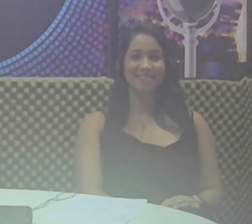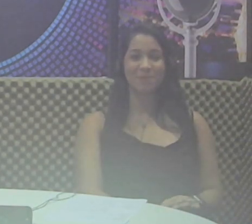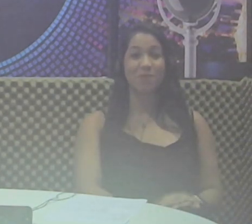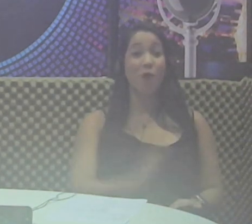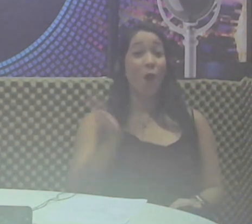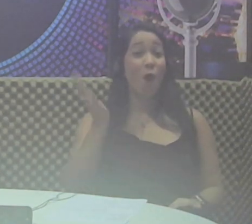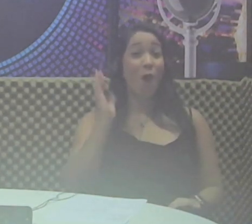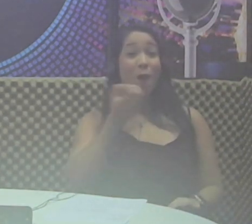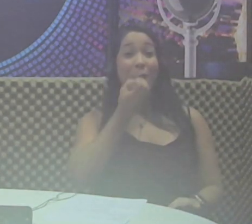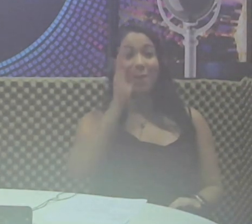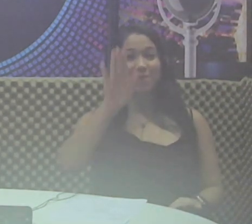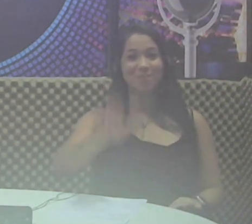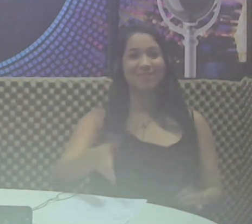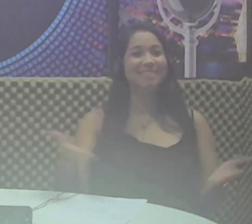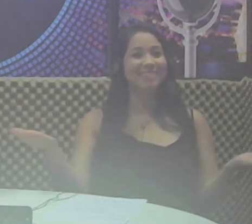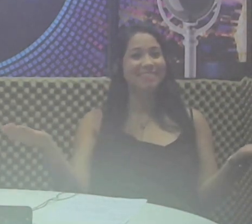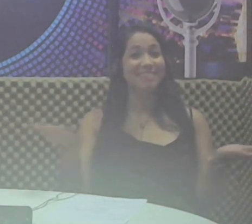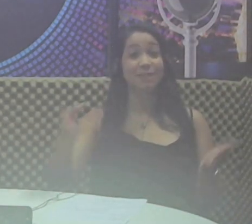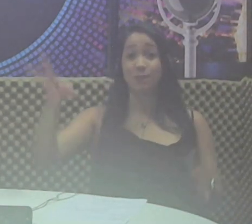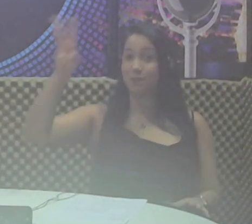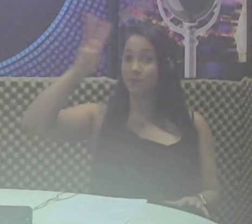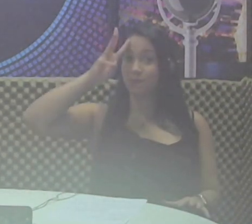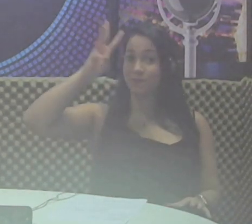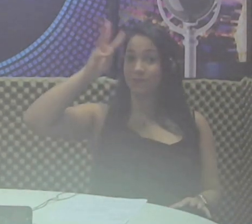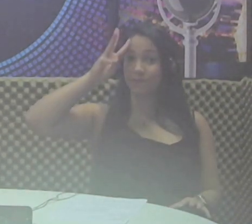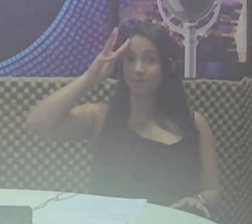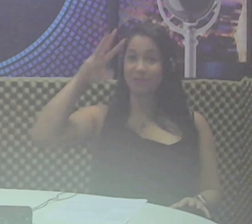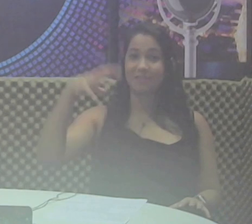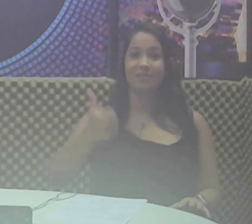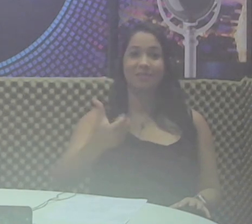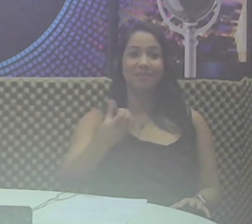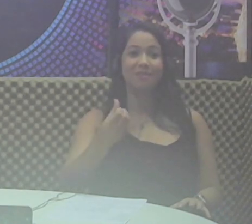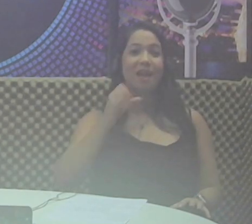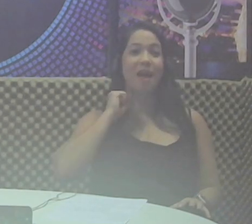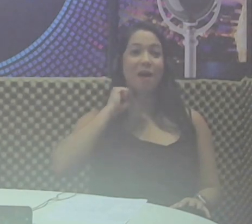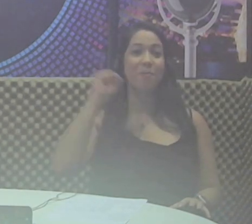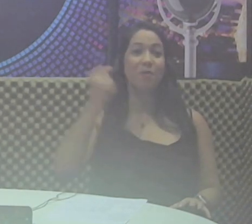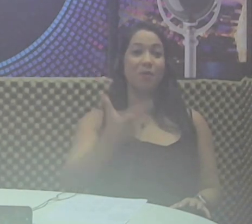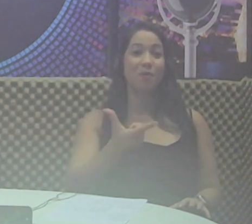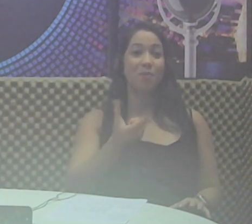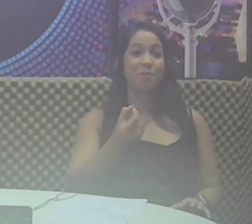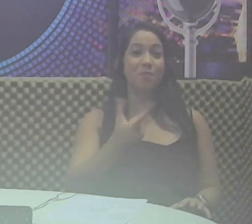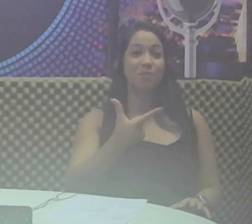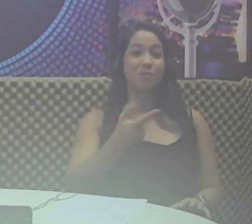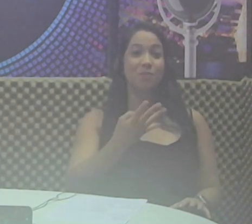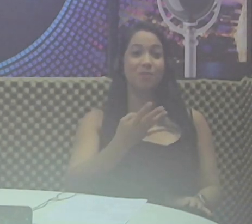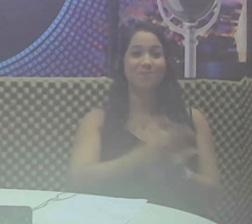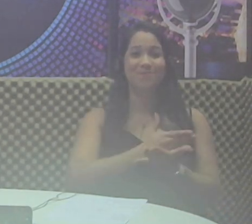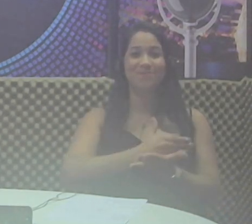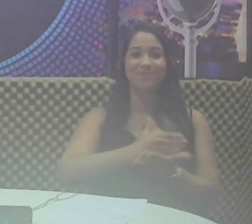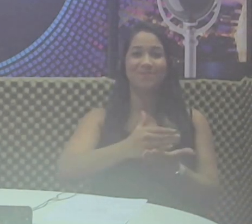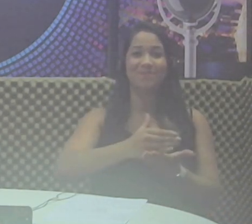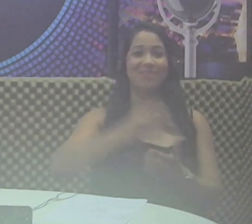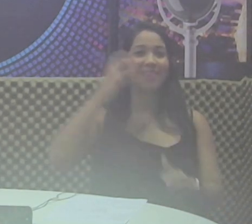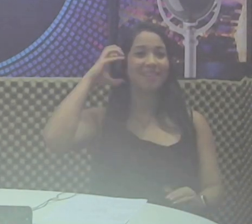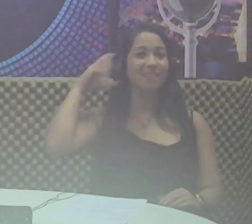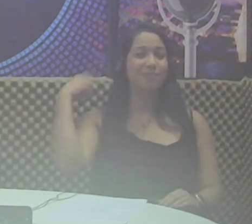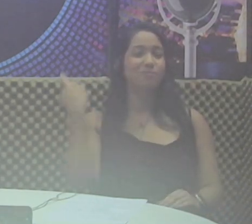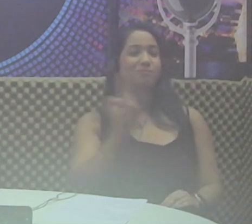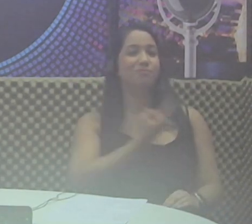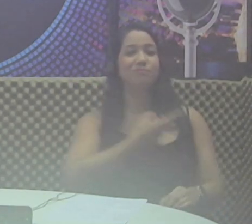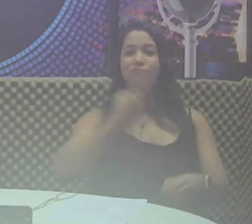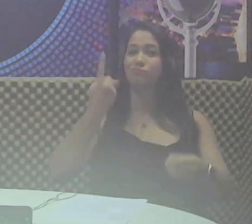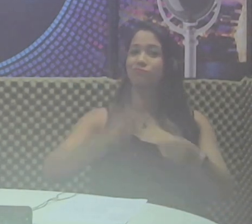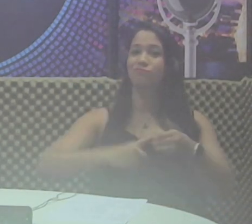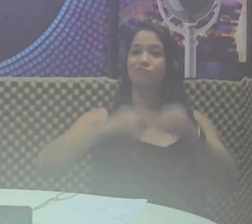Olá, boa tarde. Hoje é terça-feira, dia 16 de abril de 2024. Está no ar a Rádio Nossa